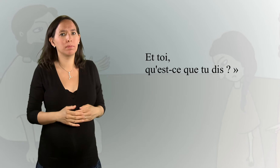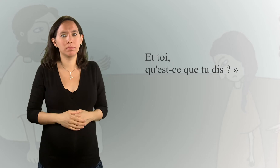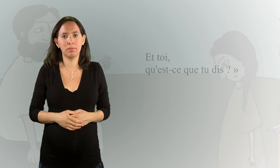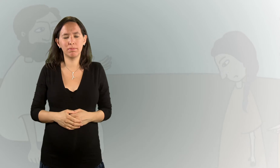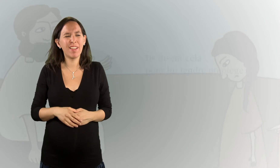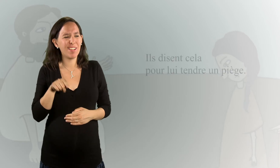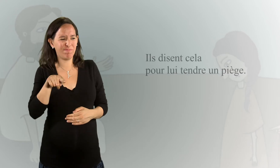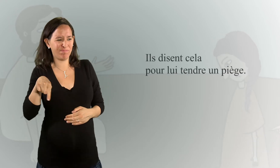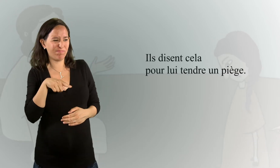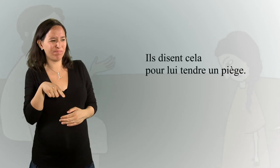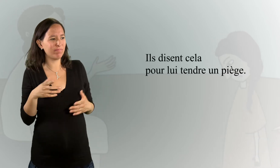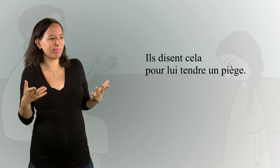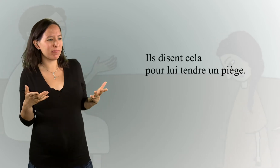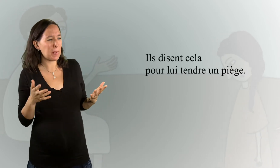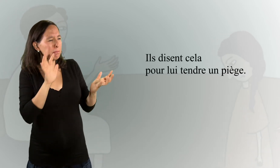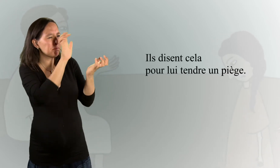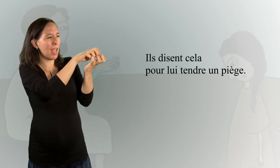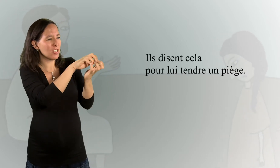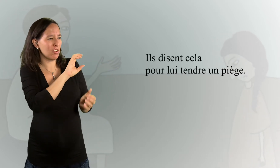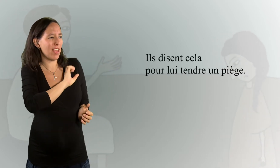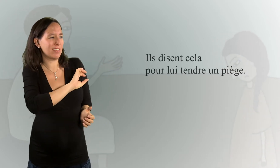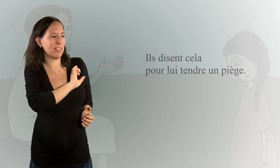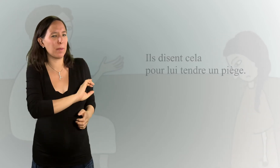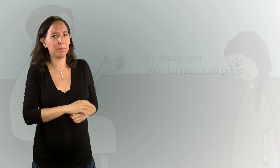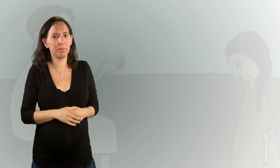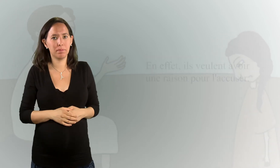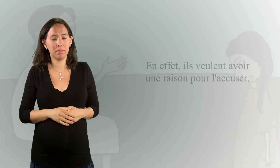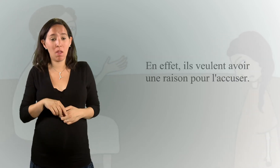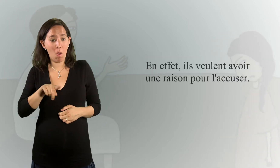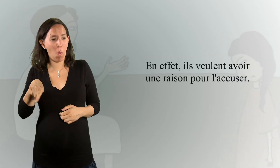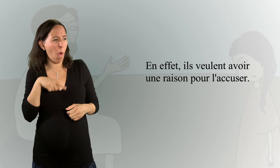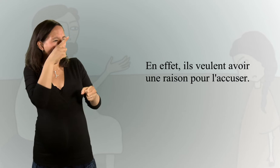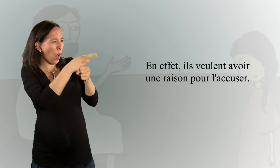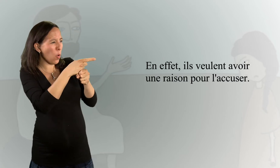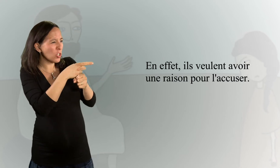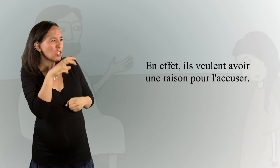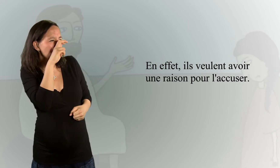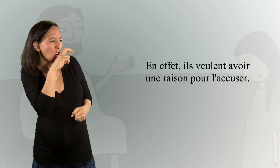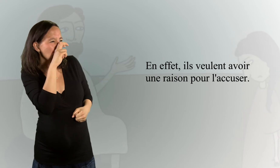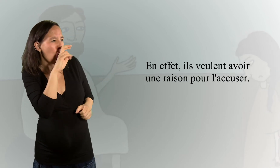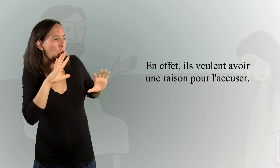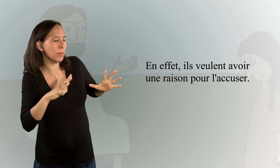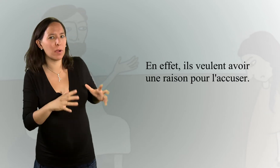dis ?» Ils disent cela pour lui tendre un piège. En effet, ils veulent avoir une raison pour